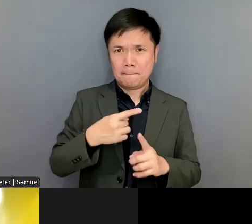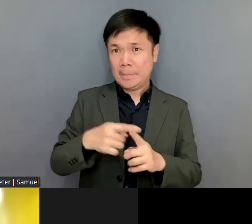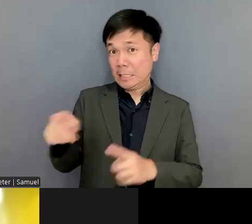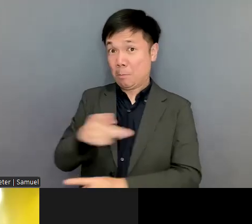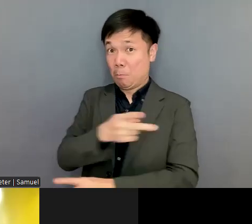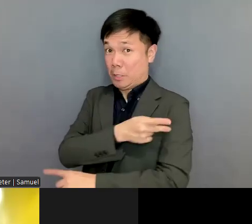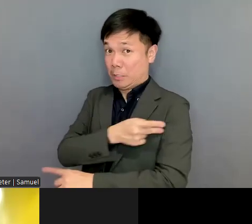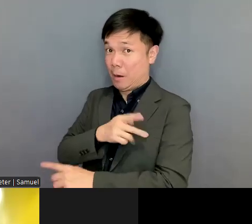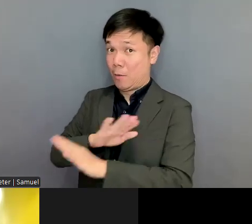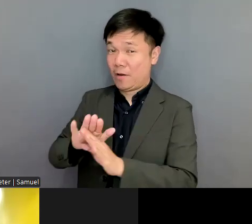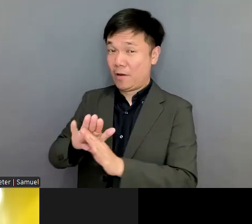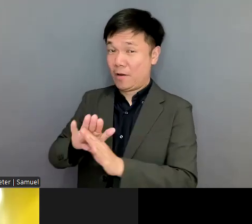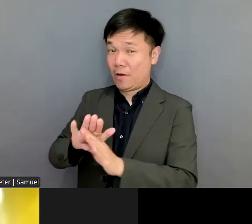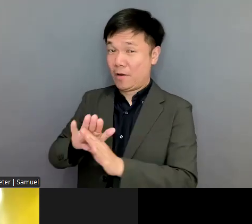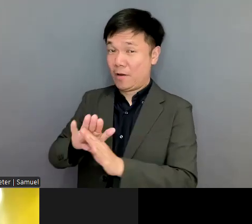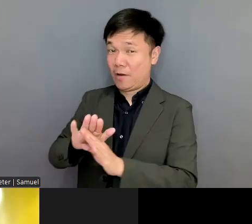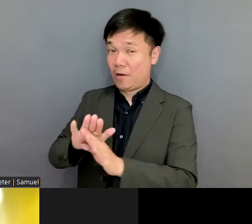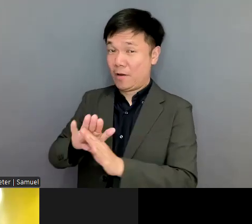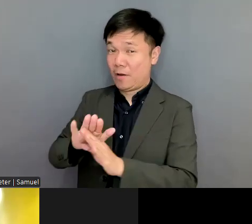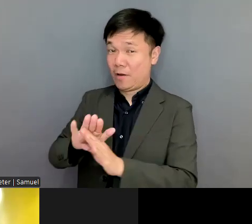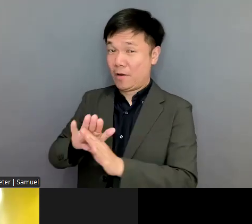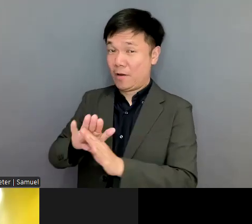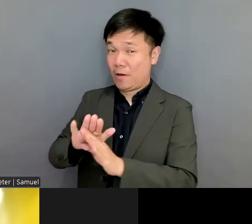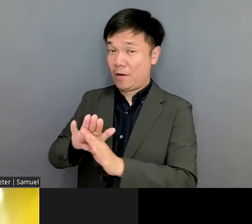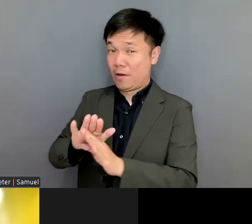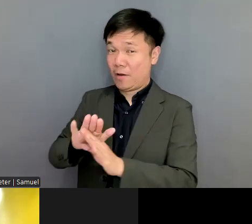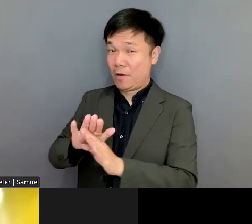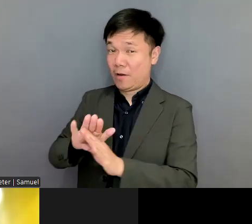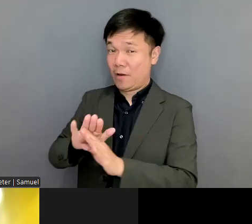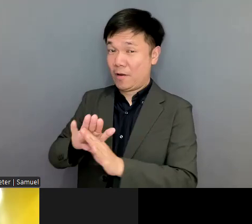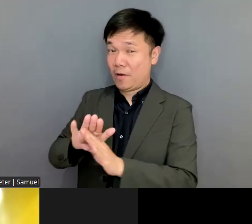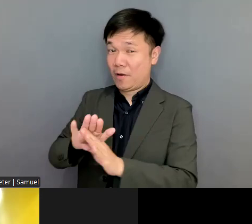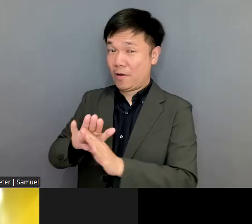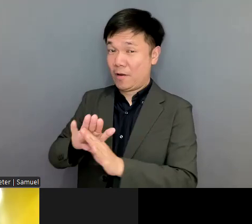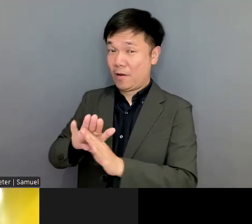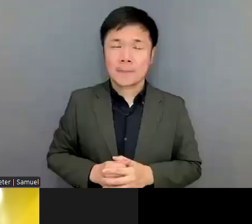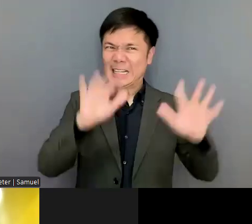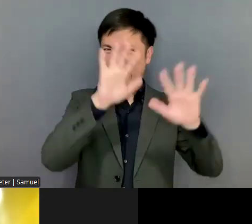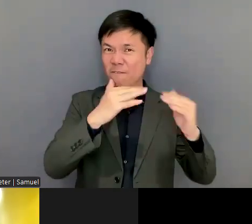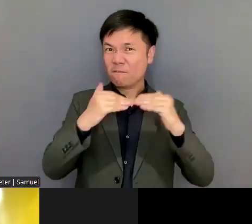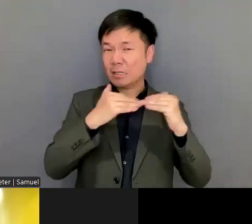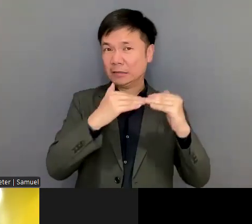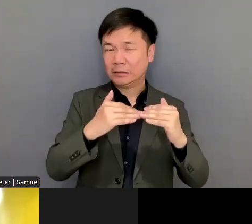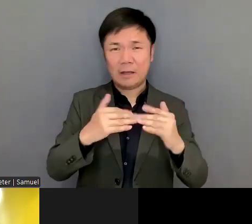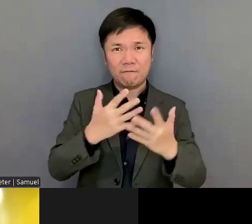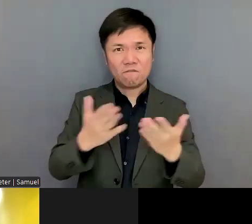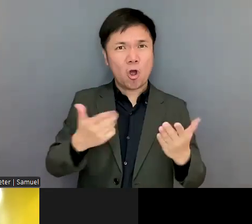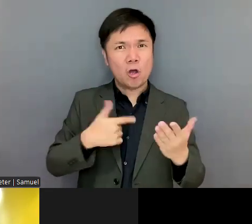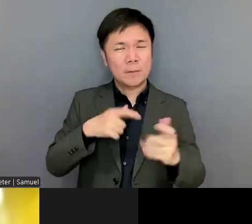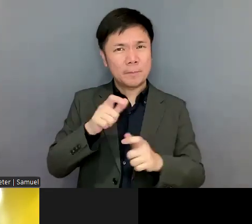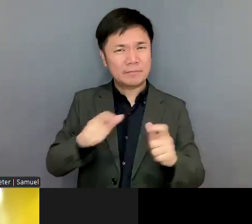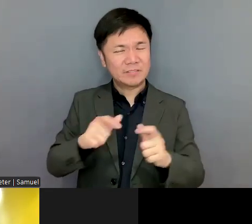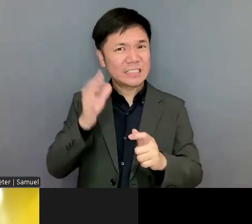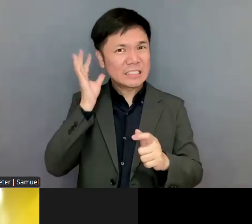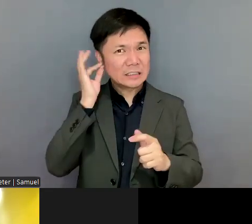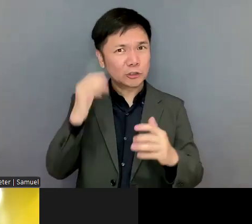justicia shared. climática Yes, the también es climate para las change, mujeres indígenas con climate discapacidad y niñas indígenas justice con discapacidad, for por lo indigenous que girls creo que es sumamente